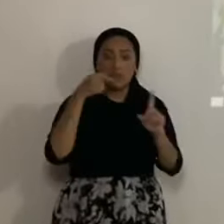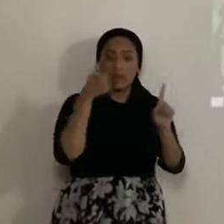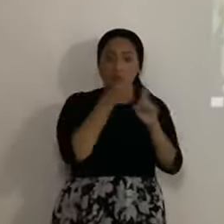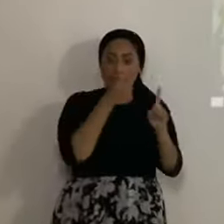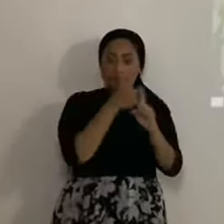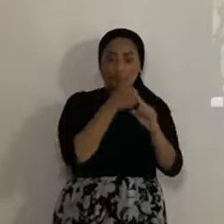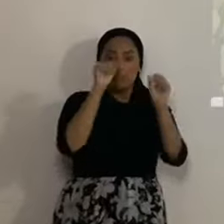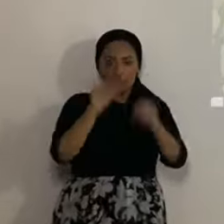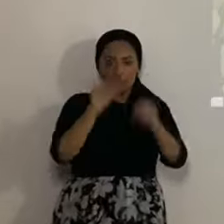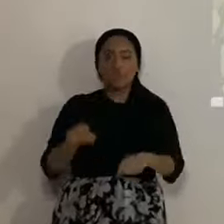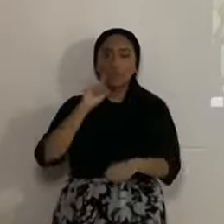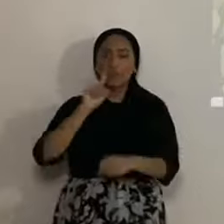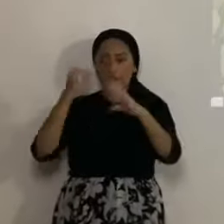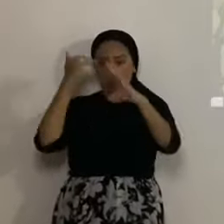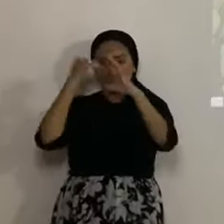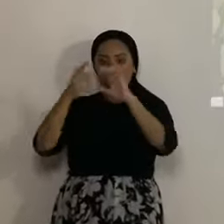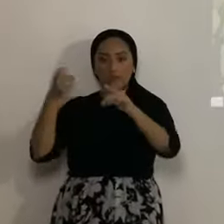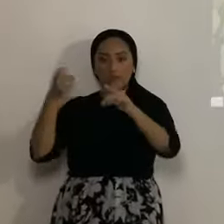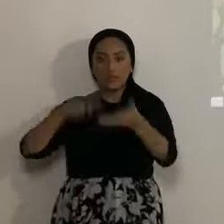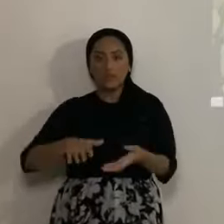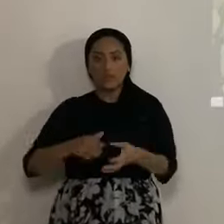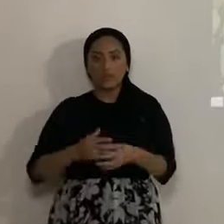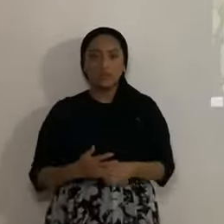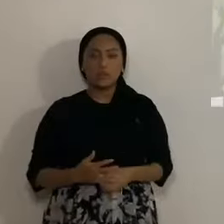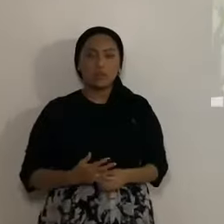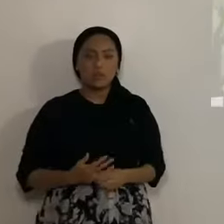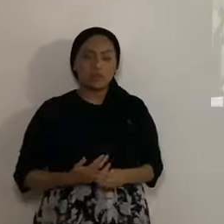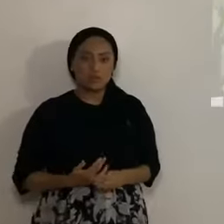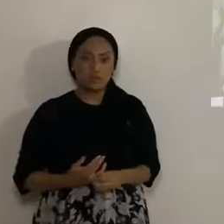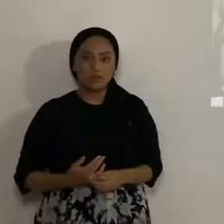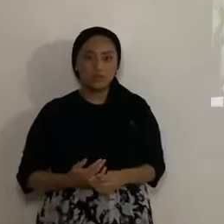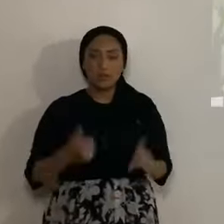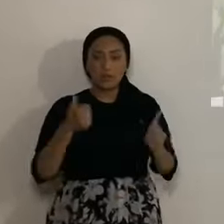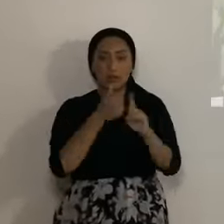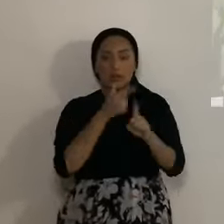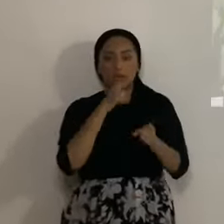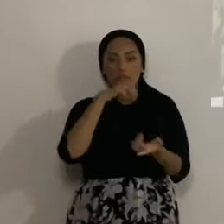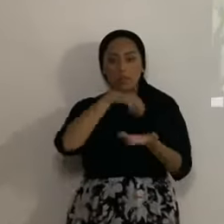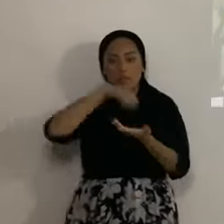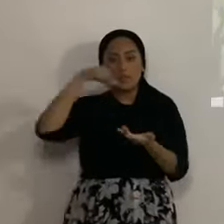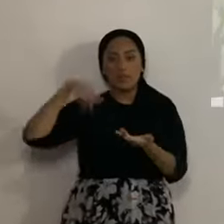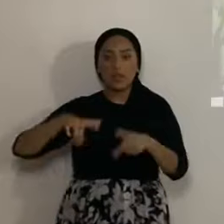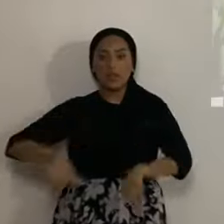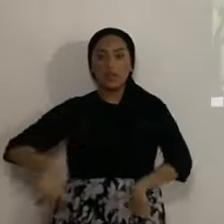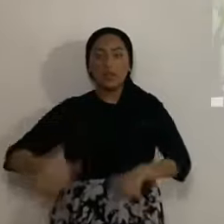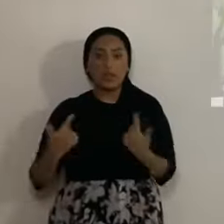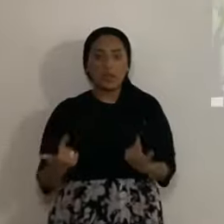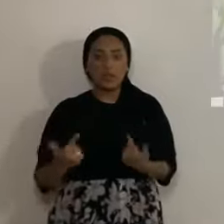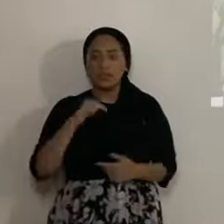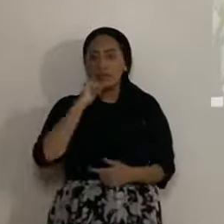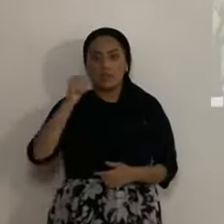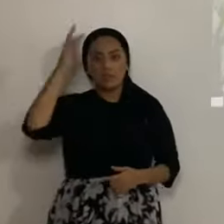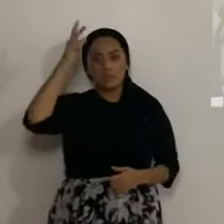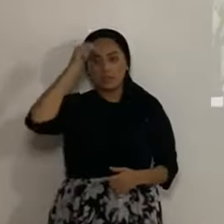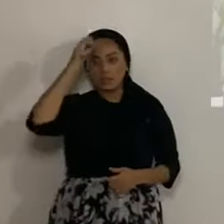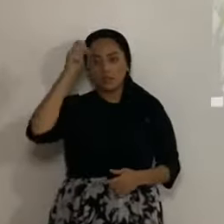puede enviar un mensajero de muerte. De hecho, él es el que quita la vida, no el diablo.